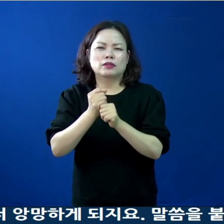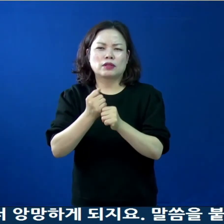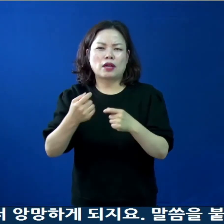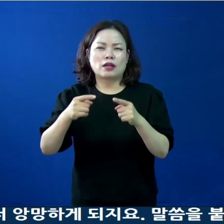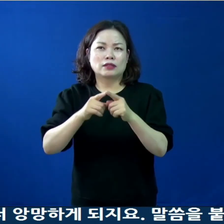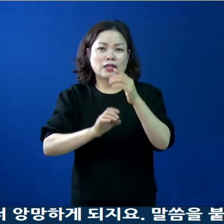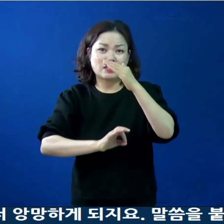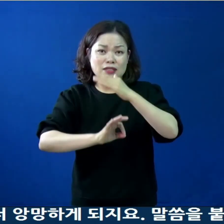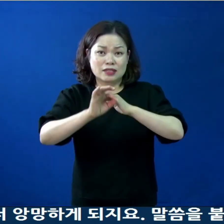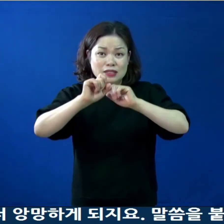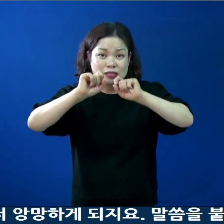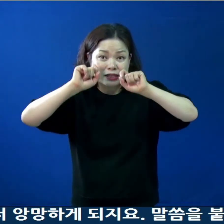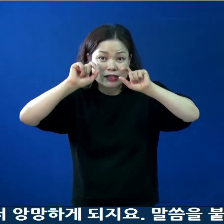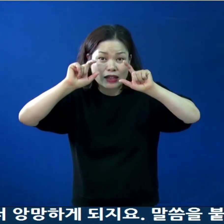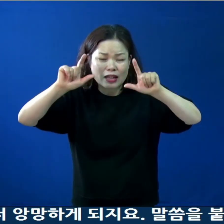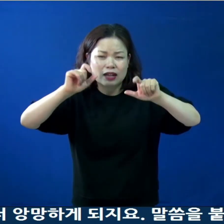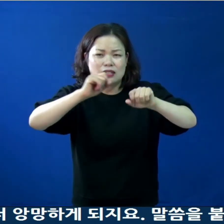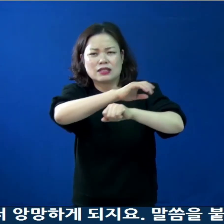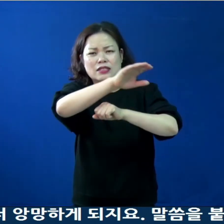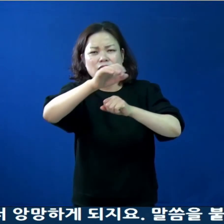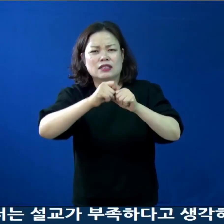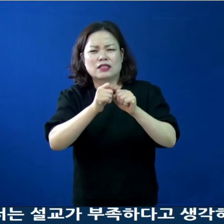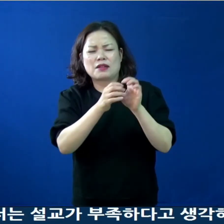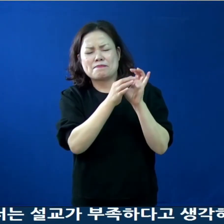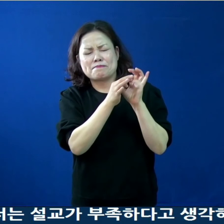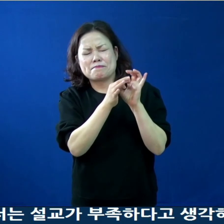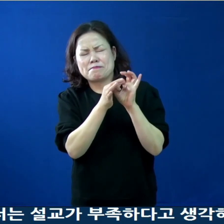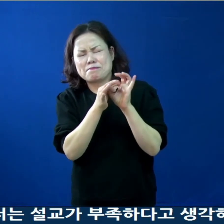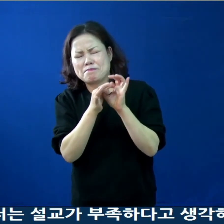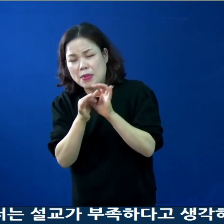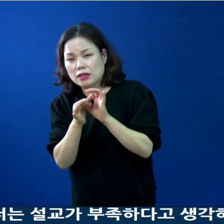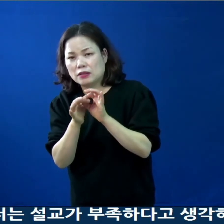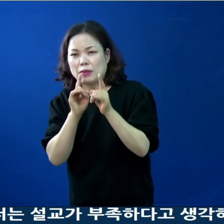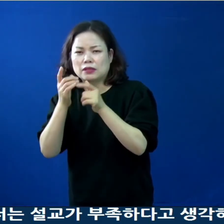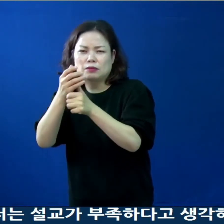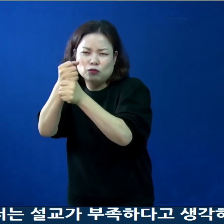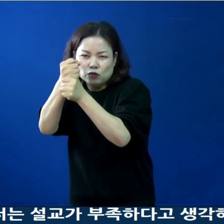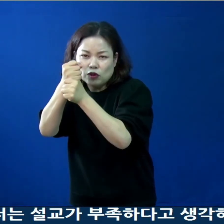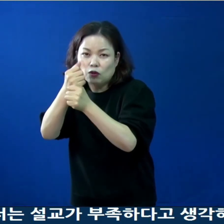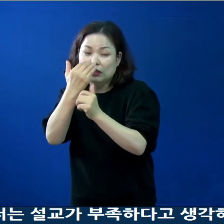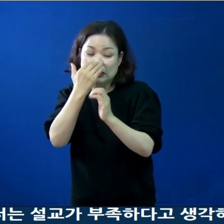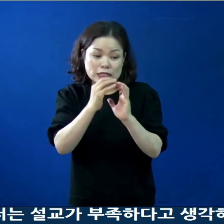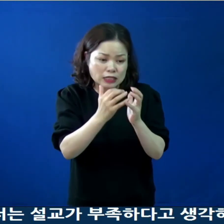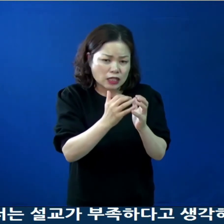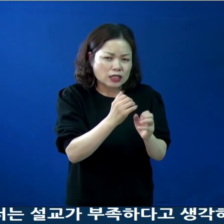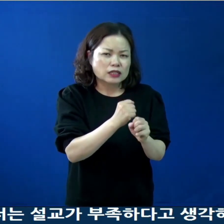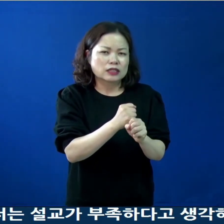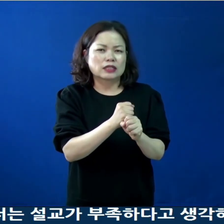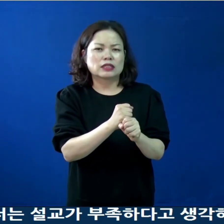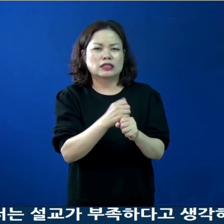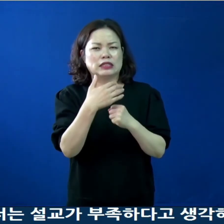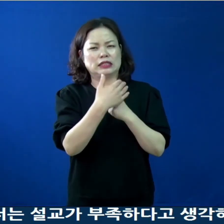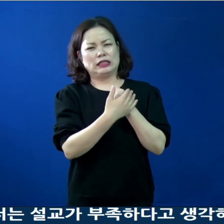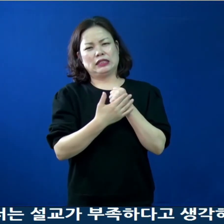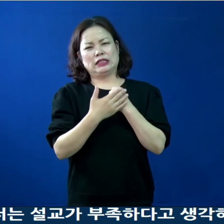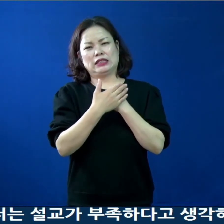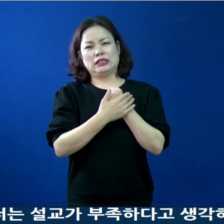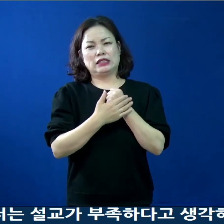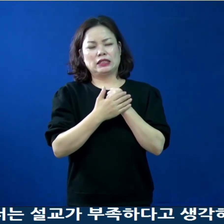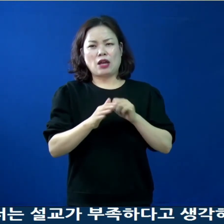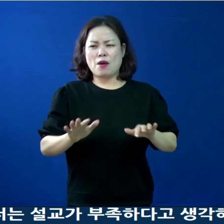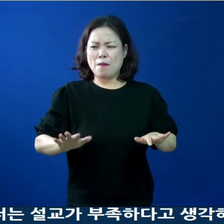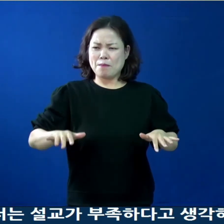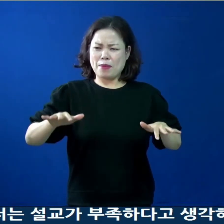틀 때까지 붙들고 늘어지는, 그게 이스라엘이에요. 그게 이스라엘이고, 그가 은혜의 상승기류를 타고 올라가는